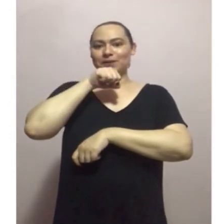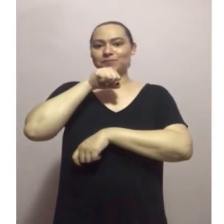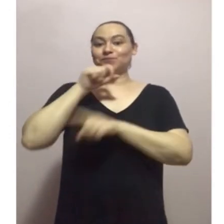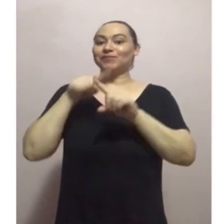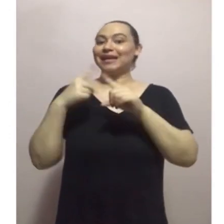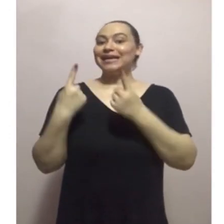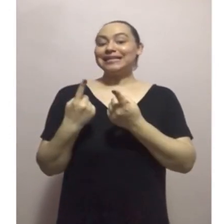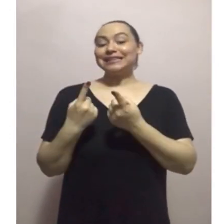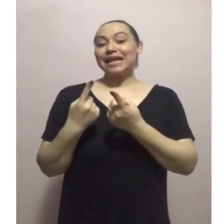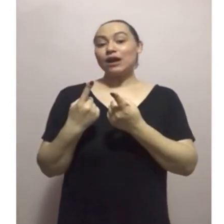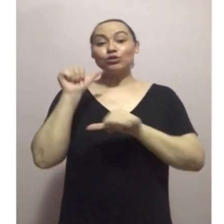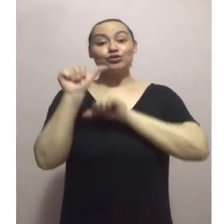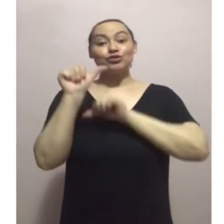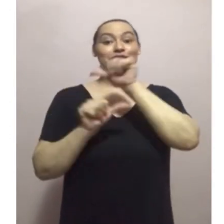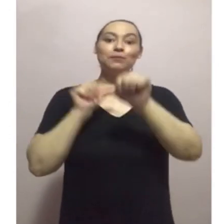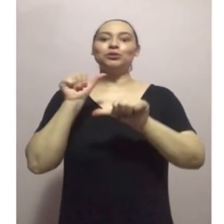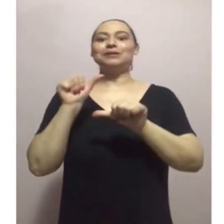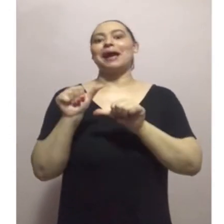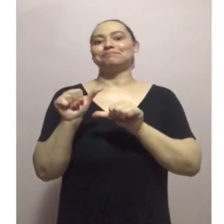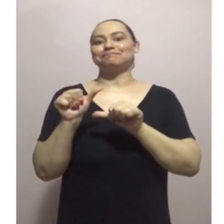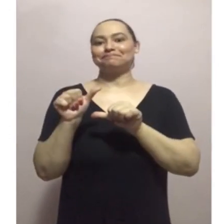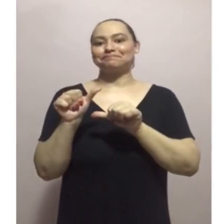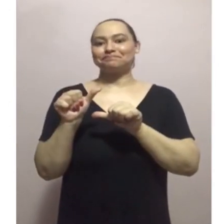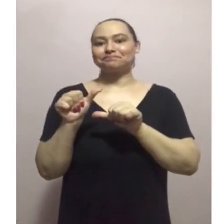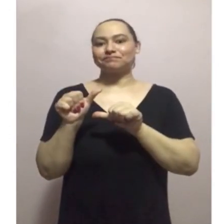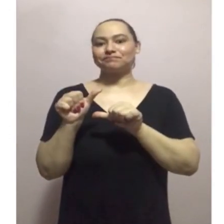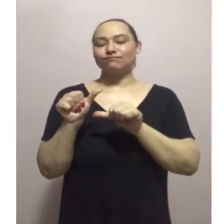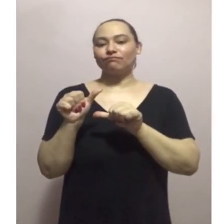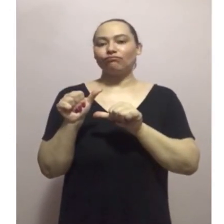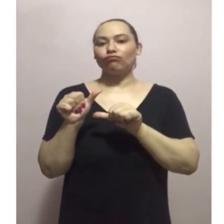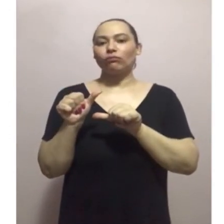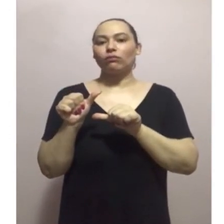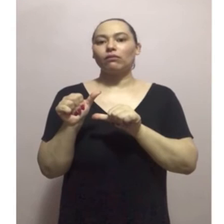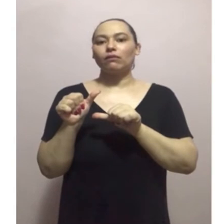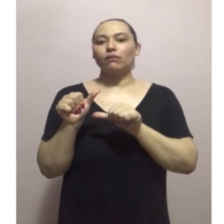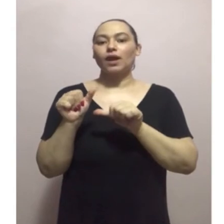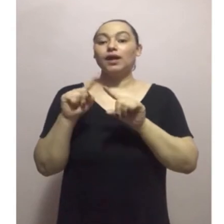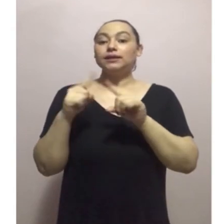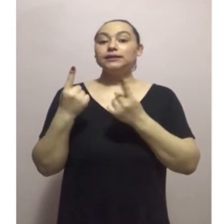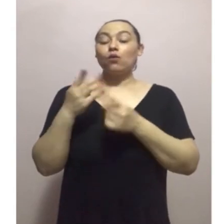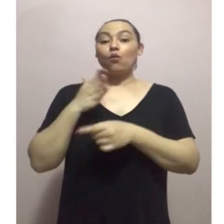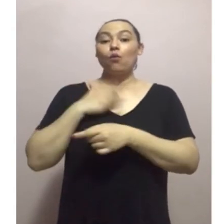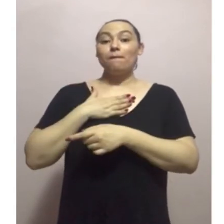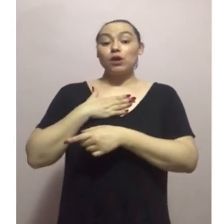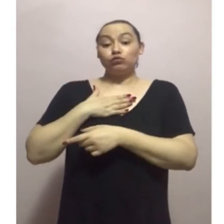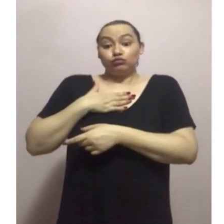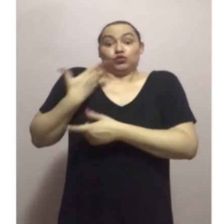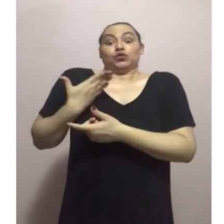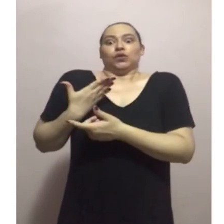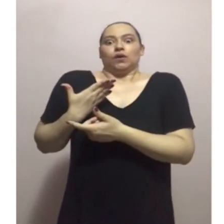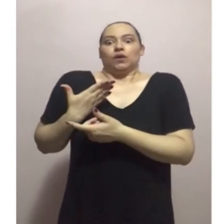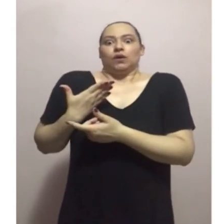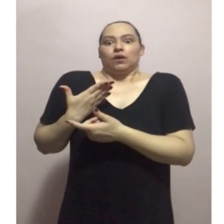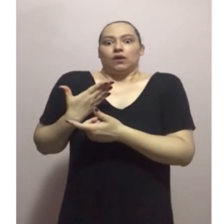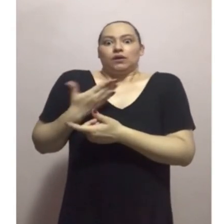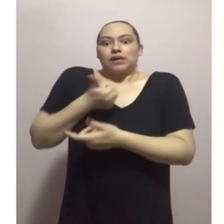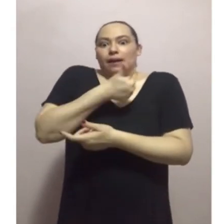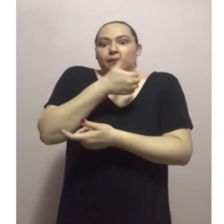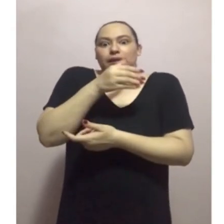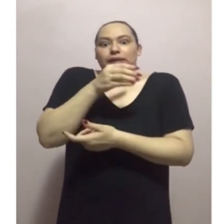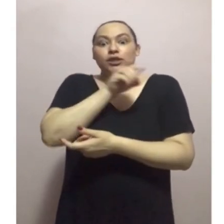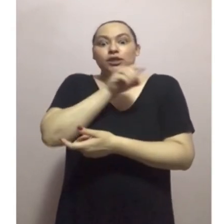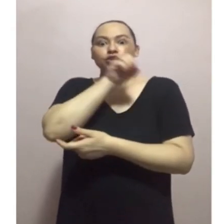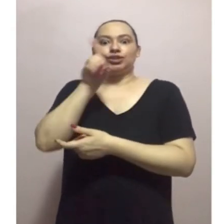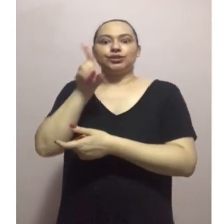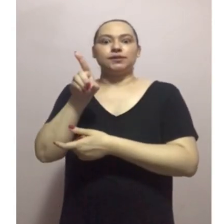nunca isso ia acontecer na minha vida. Então, eu acho que o meu susto me gerou um impacto